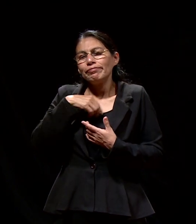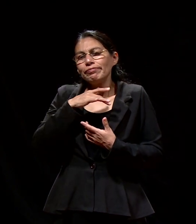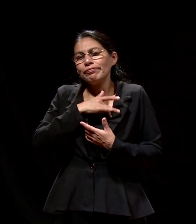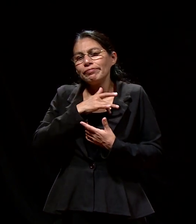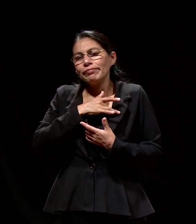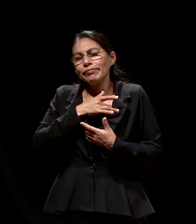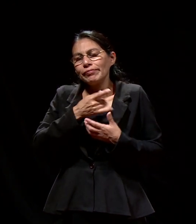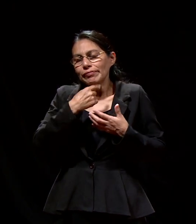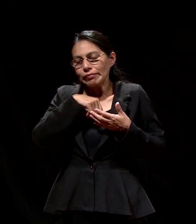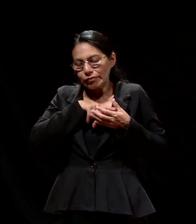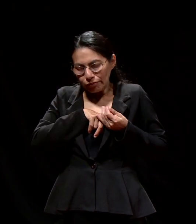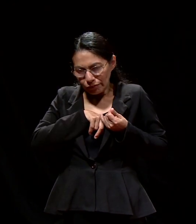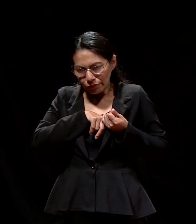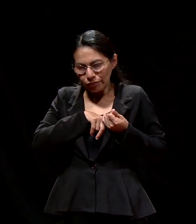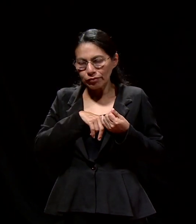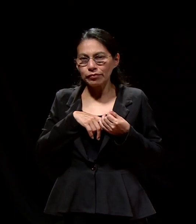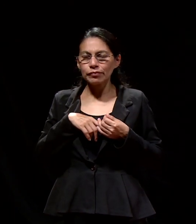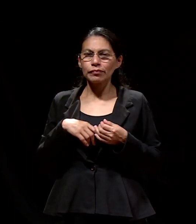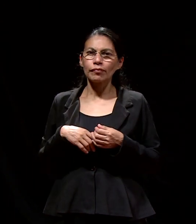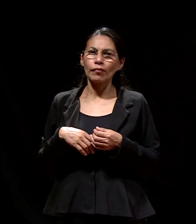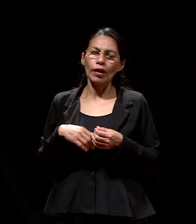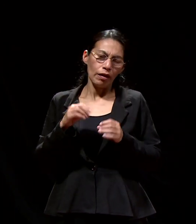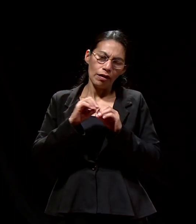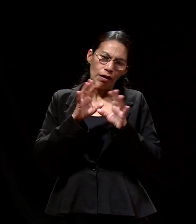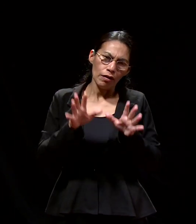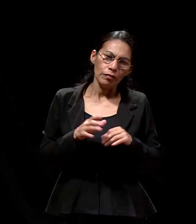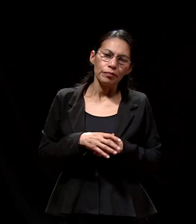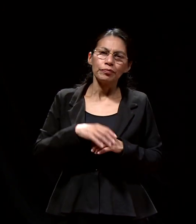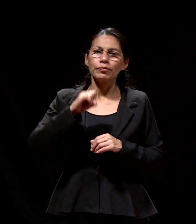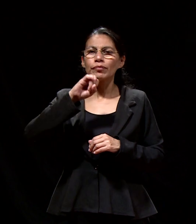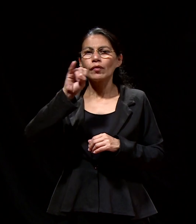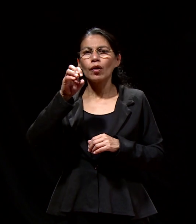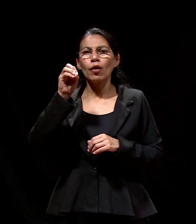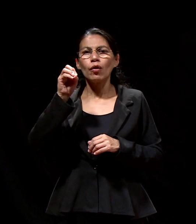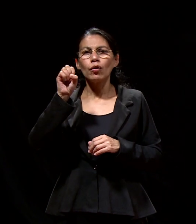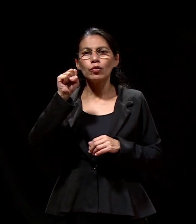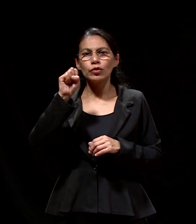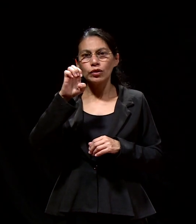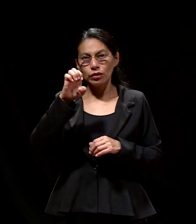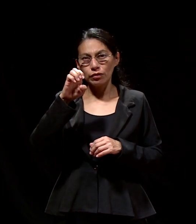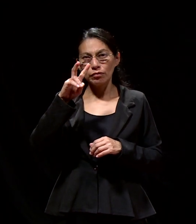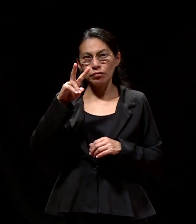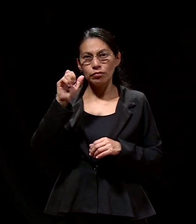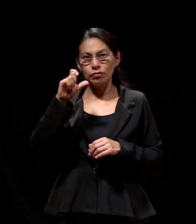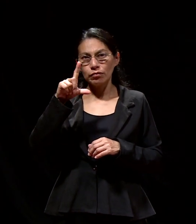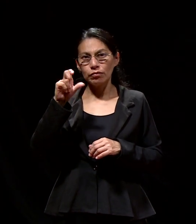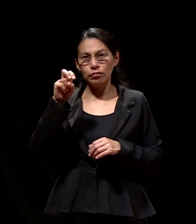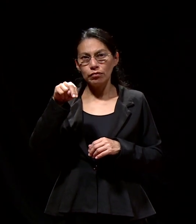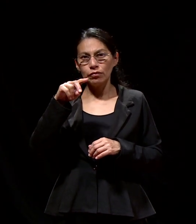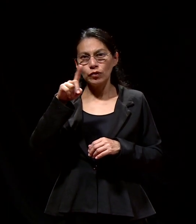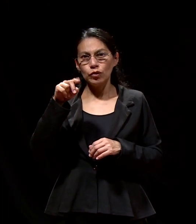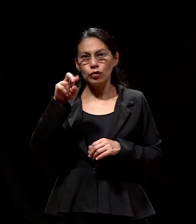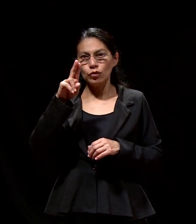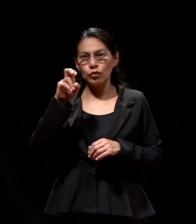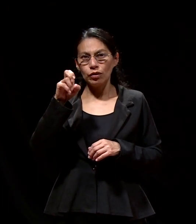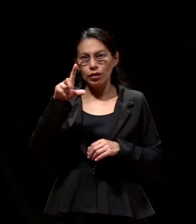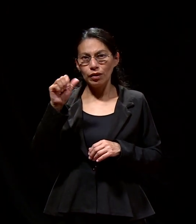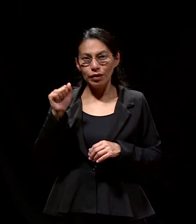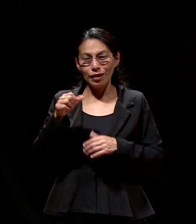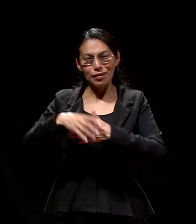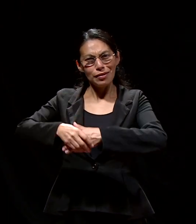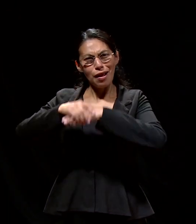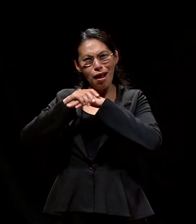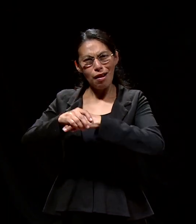sí Carolina no te vamos a dejar tampoco José Valenzuela saludos desde Chile un abrazo